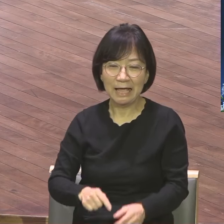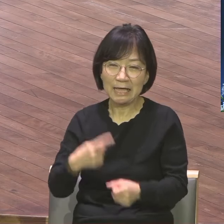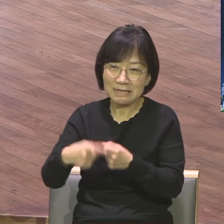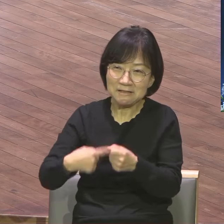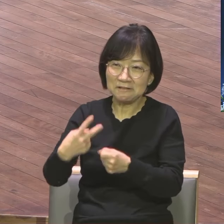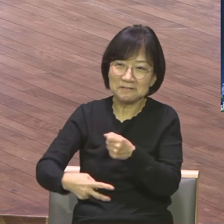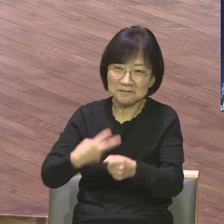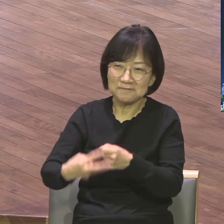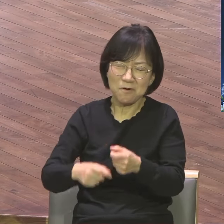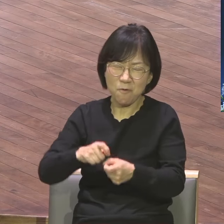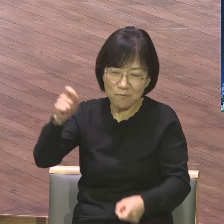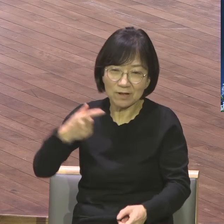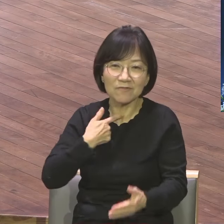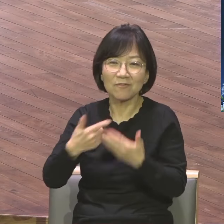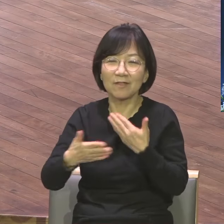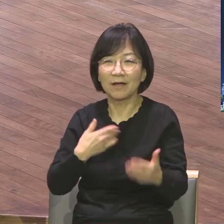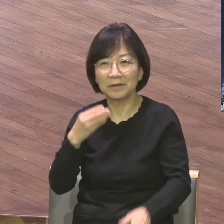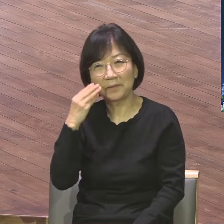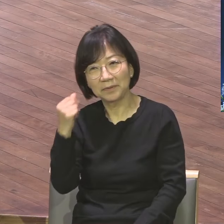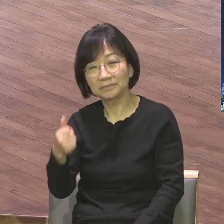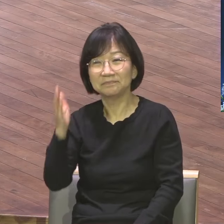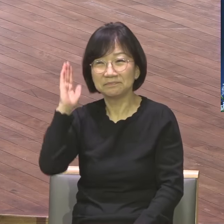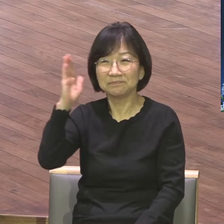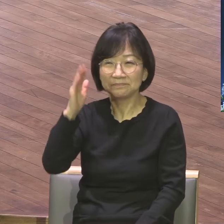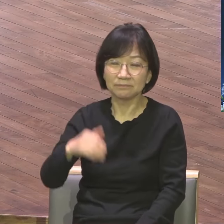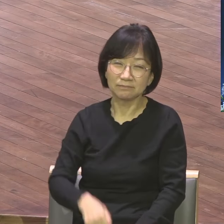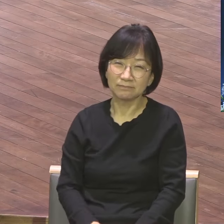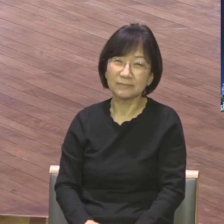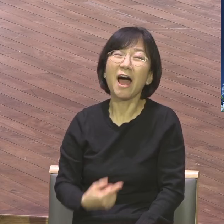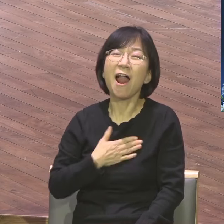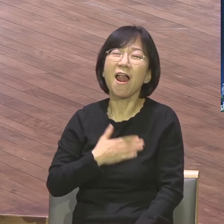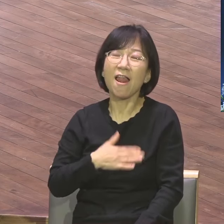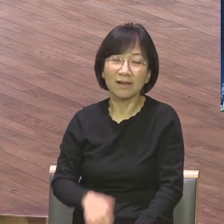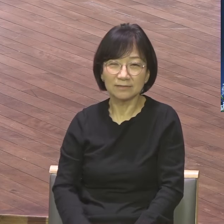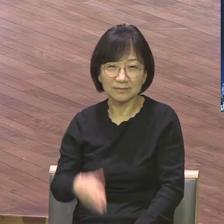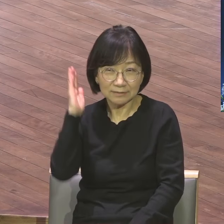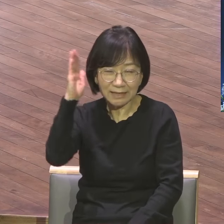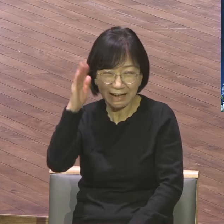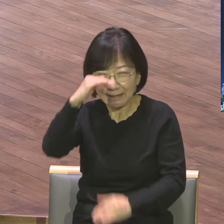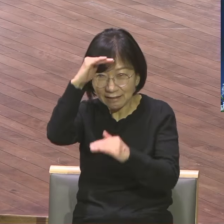익숙합니다. 말씀도 익숙해요. 용어 자체도 익숙합니다.